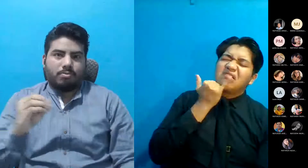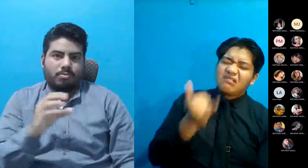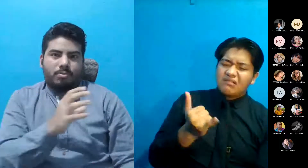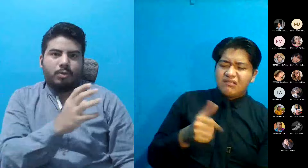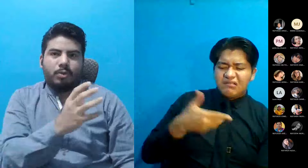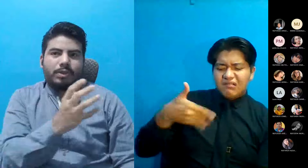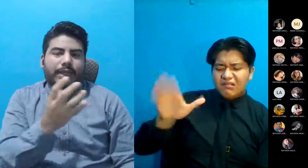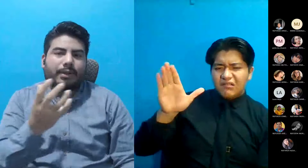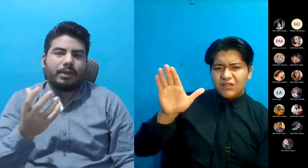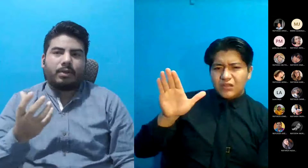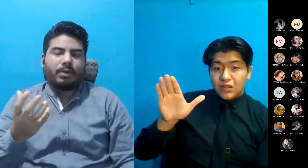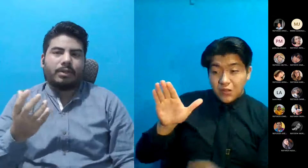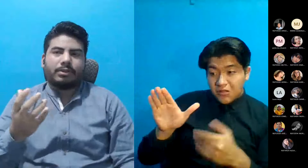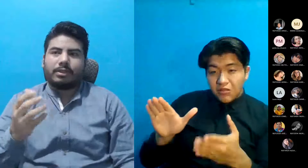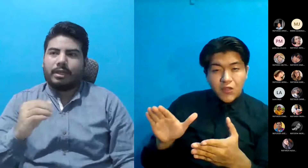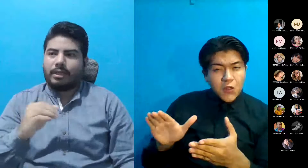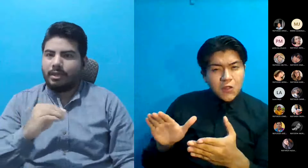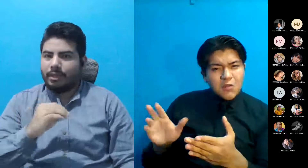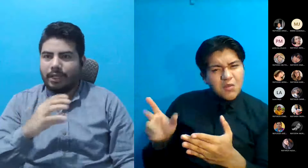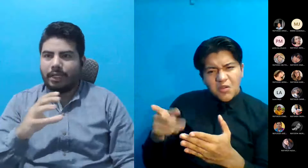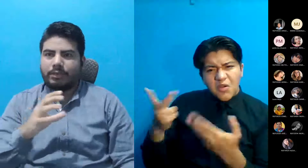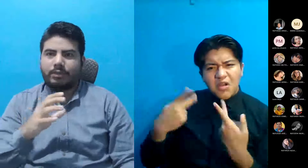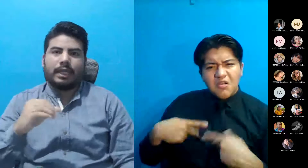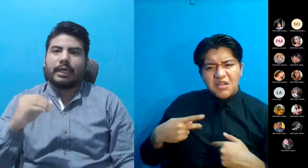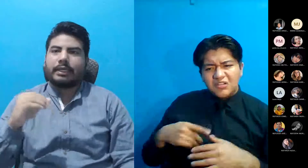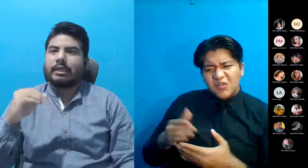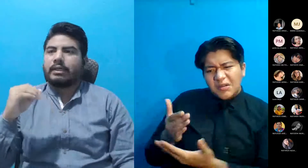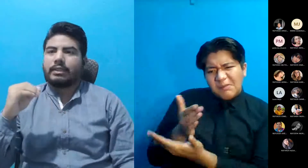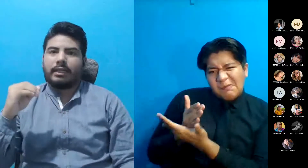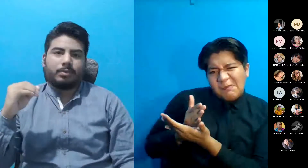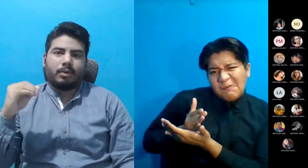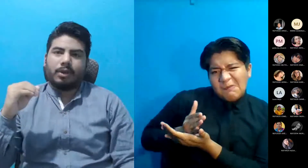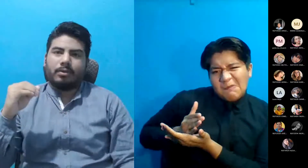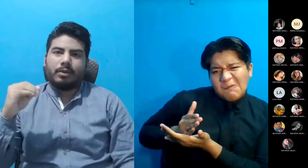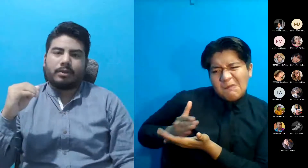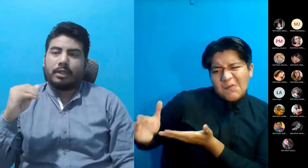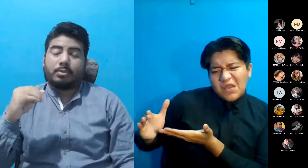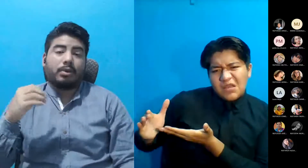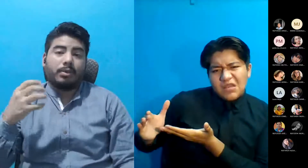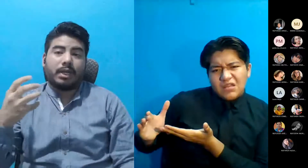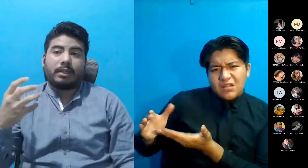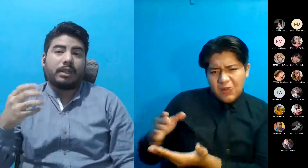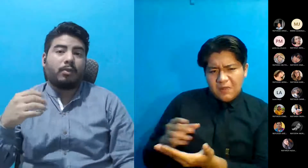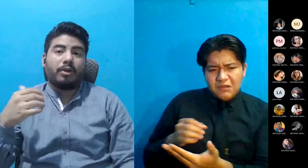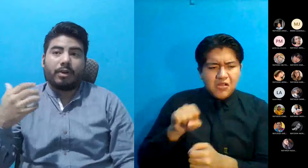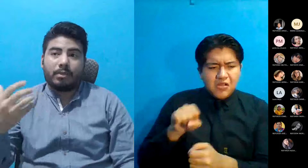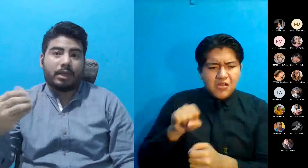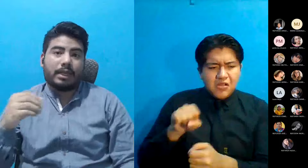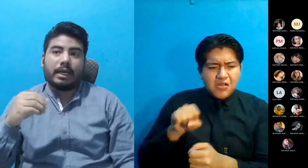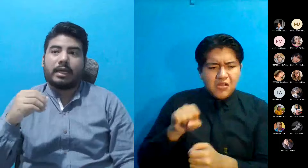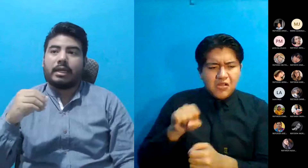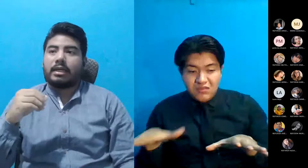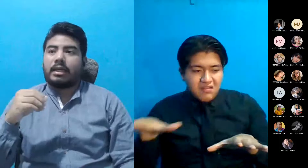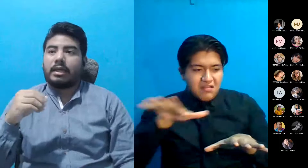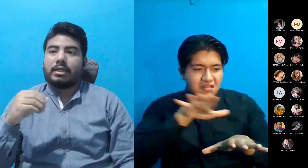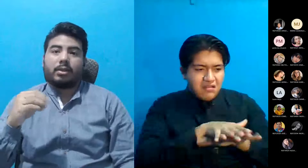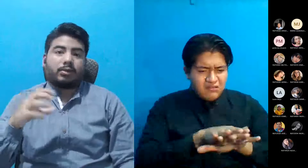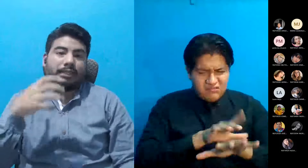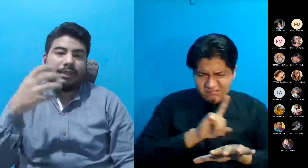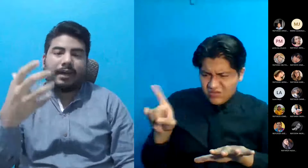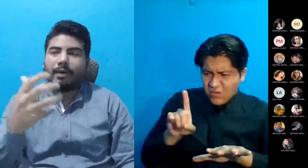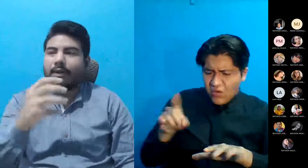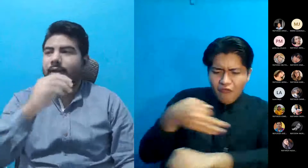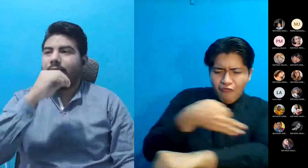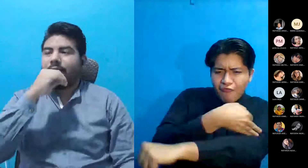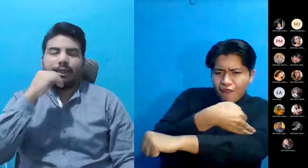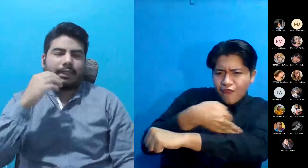cuales no estaban incluidos ni en la sociedad, se les prohibía tener una familia,